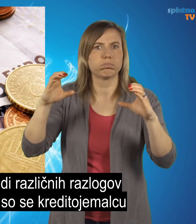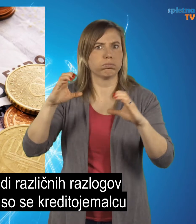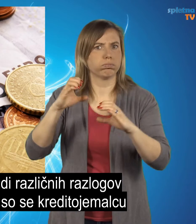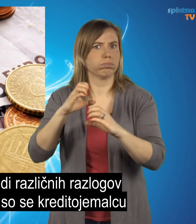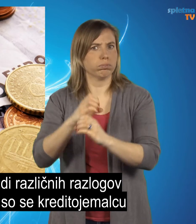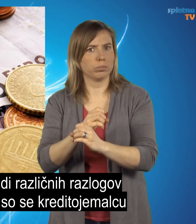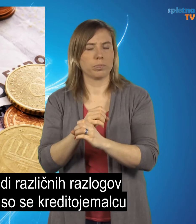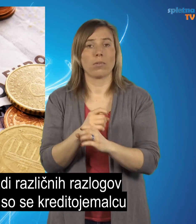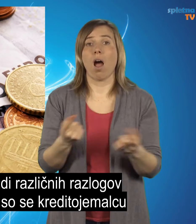izdatki.